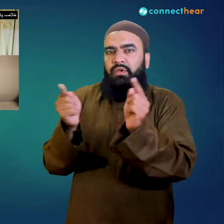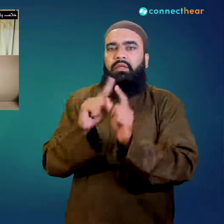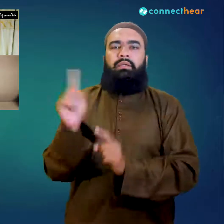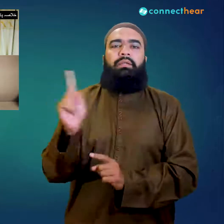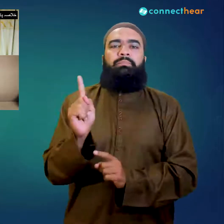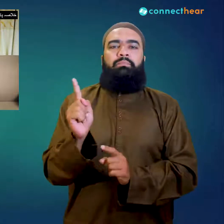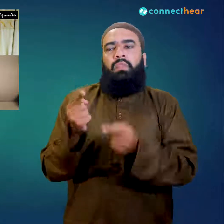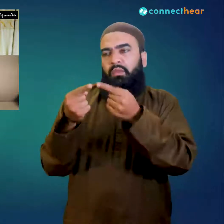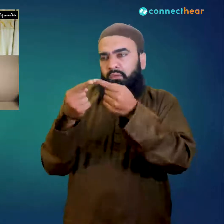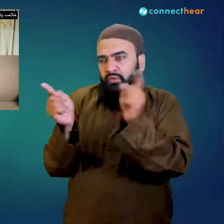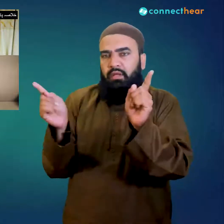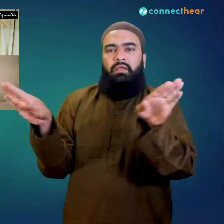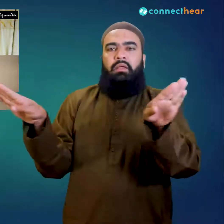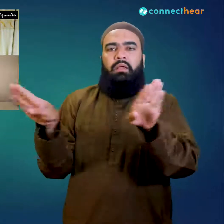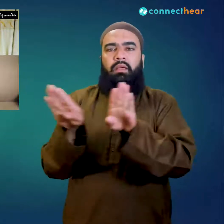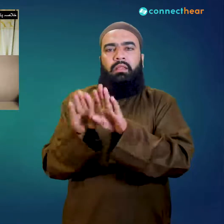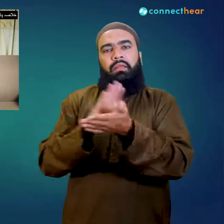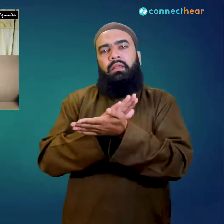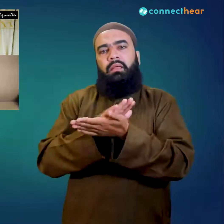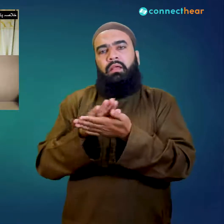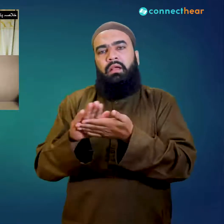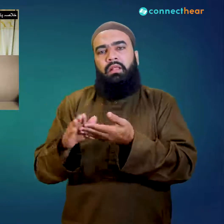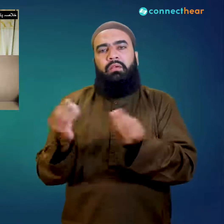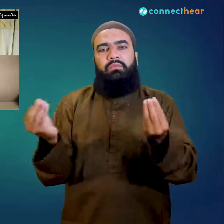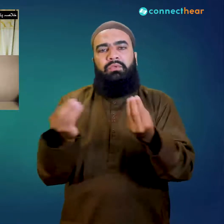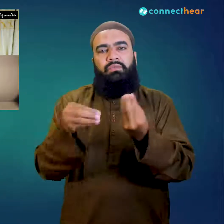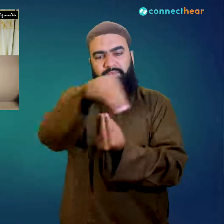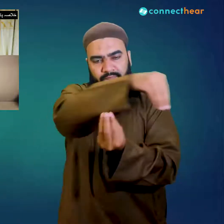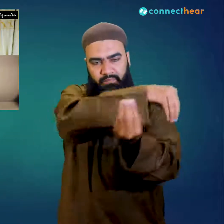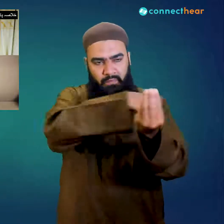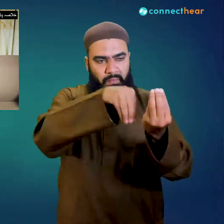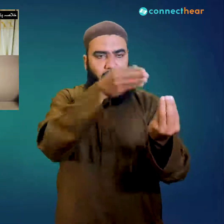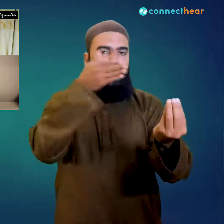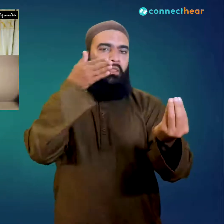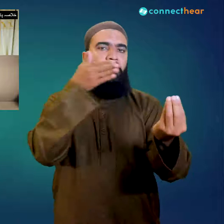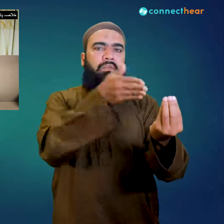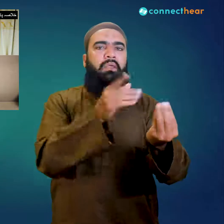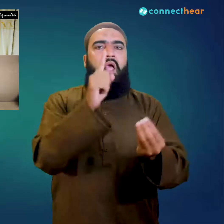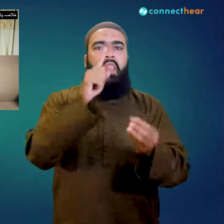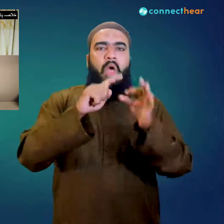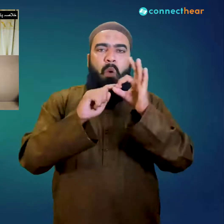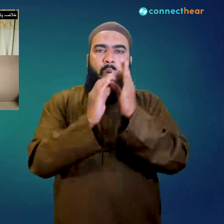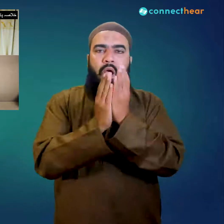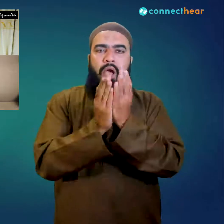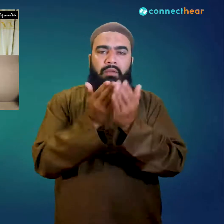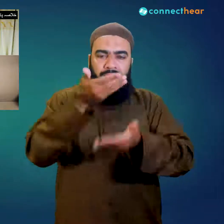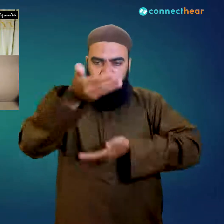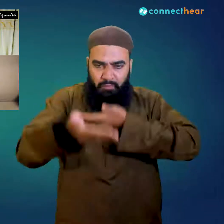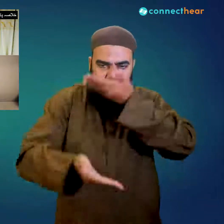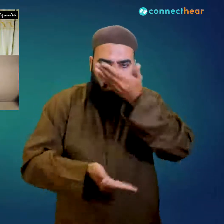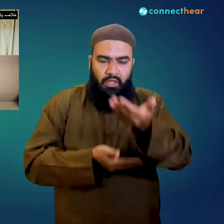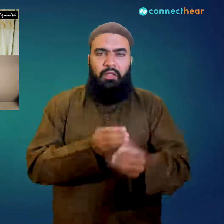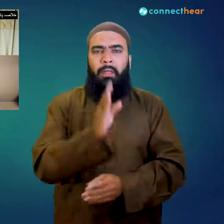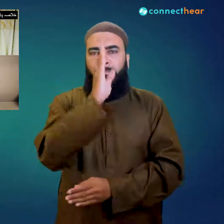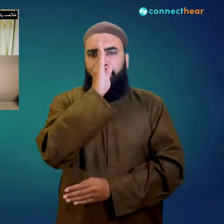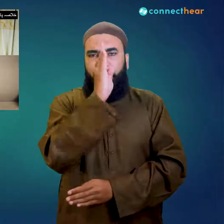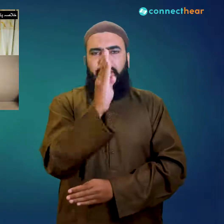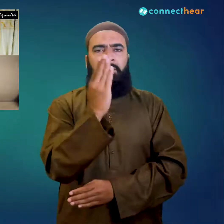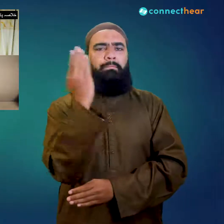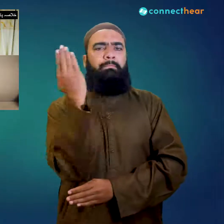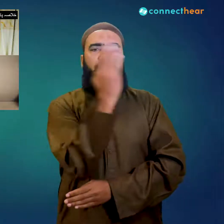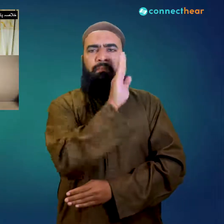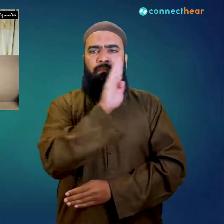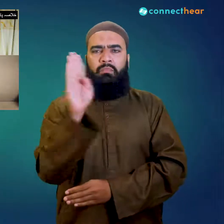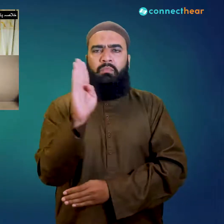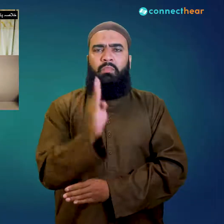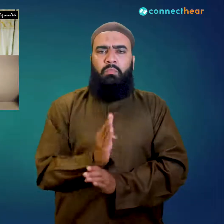ہو۔ ورنہ قرآن مجید میں فرمایا گیا قل للہ المشرق والمغرب، مشرق ہو، مغرب ہو، شمال ہو،